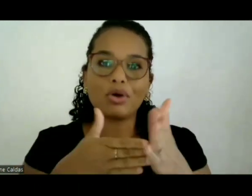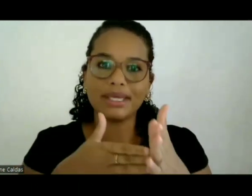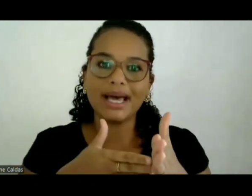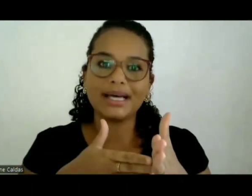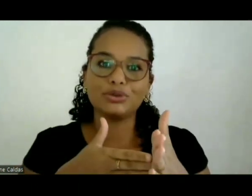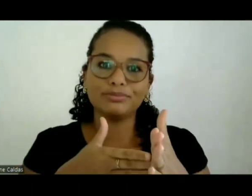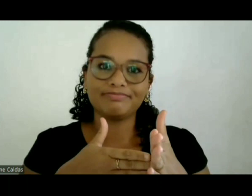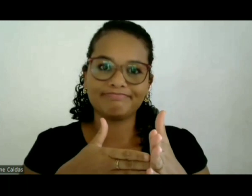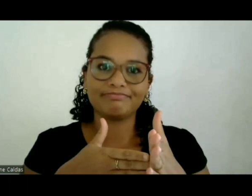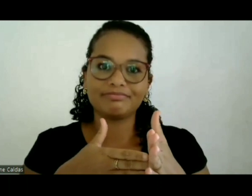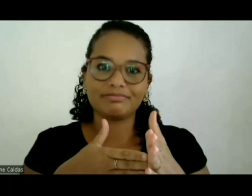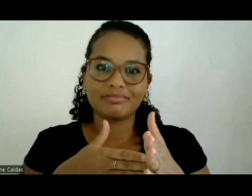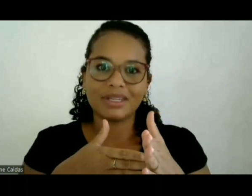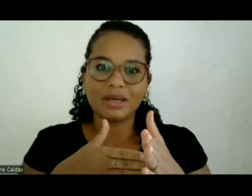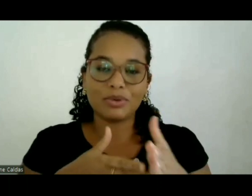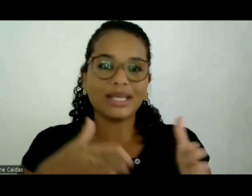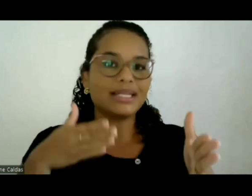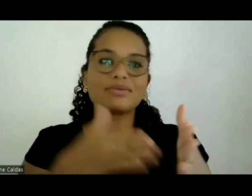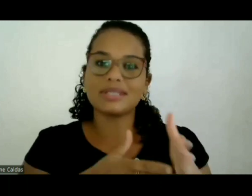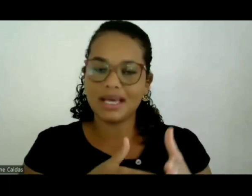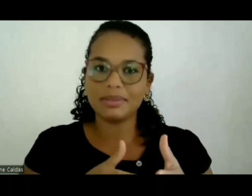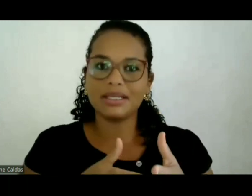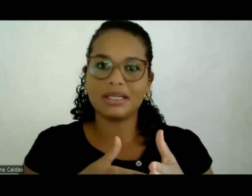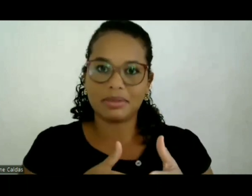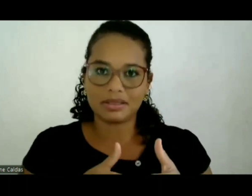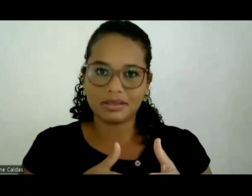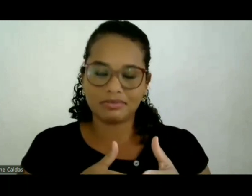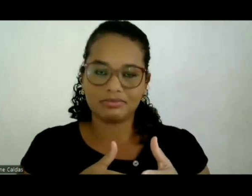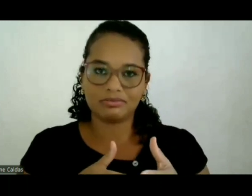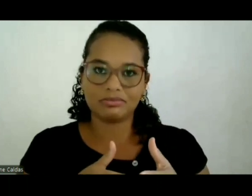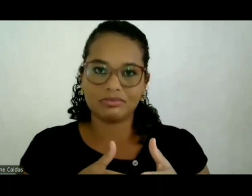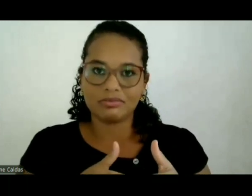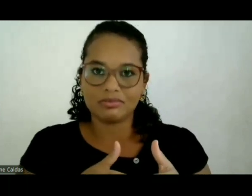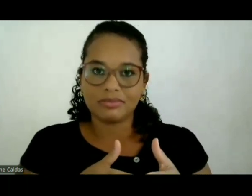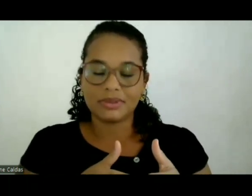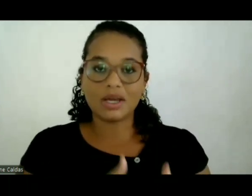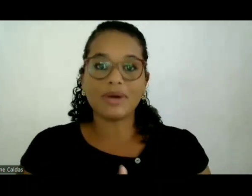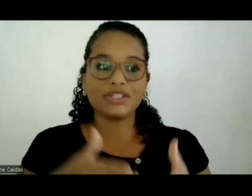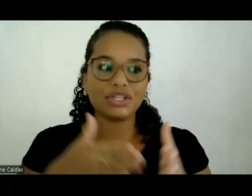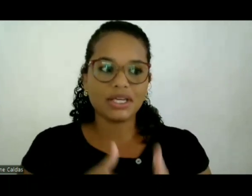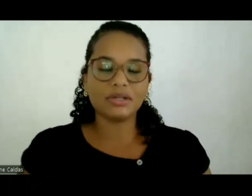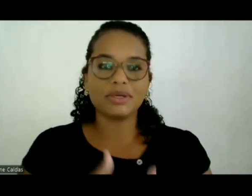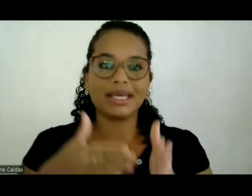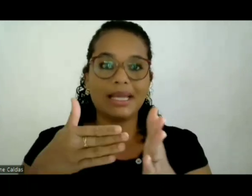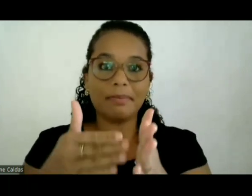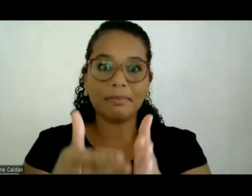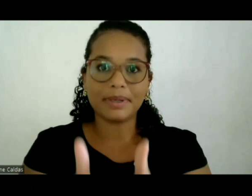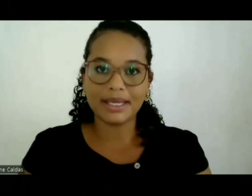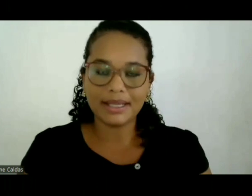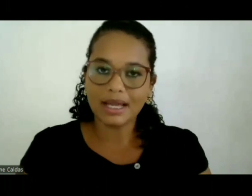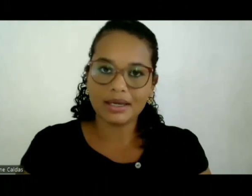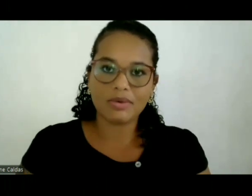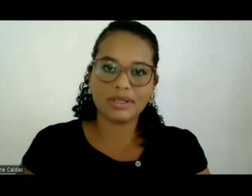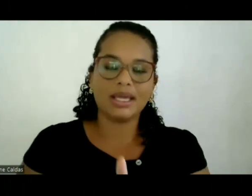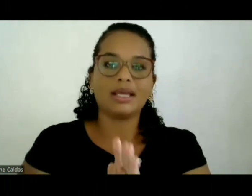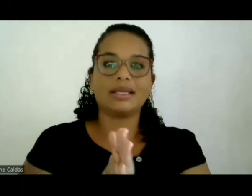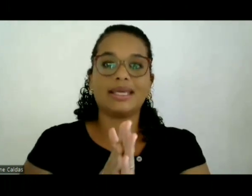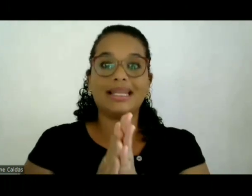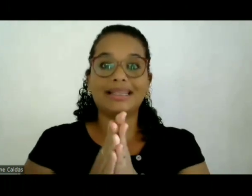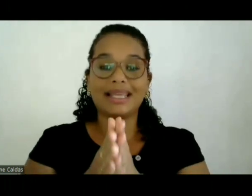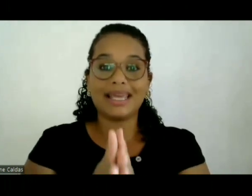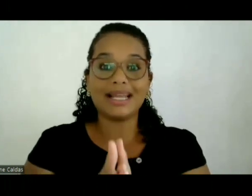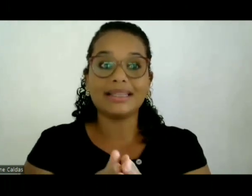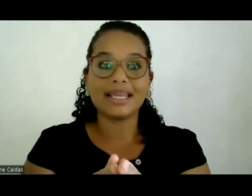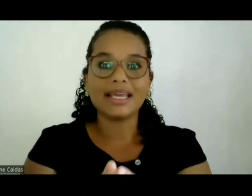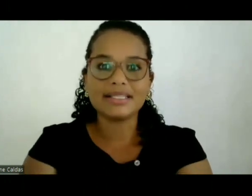fica bloqueado, porque ele não sabe Libras. Então é digno que ele aprenda a língua dele,